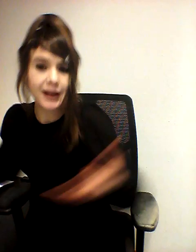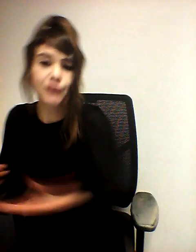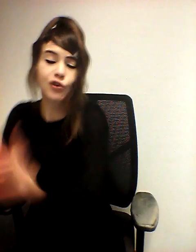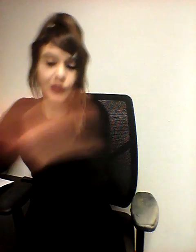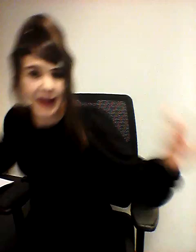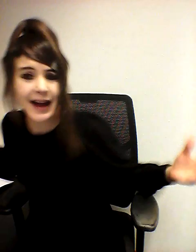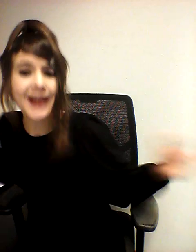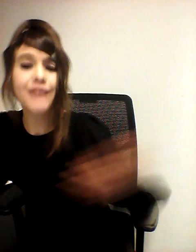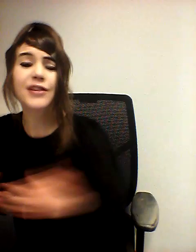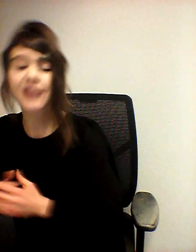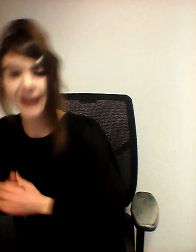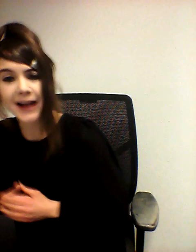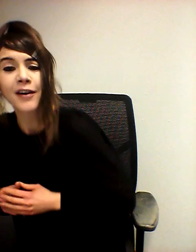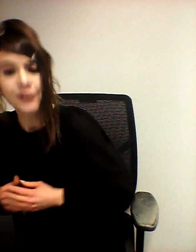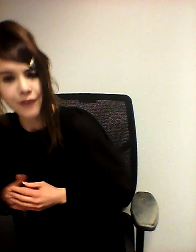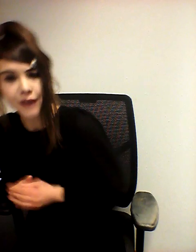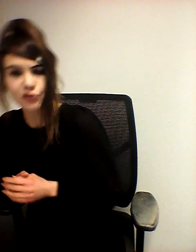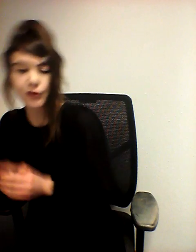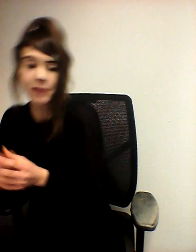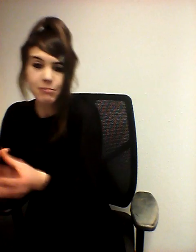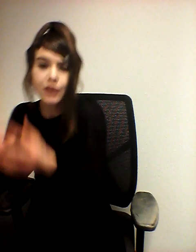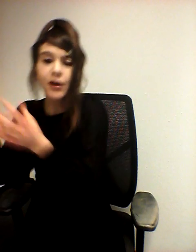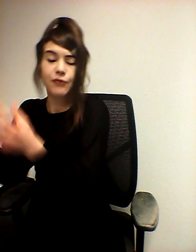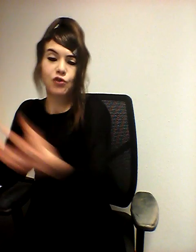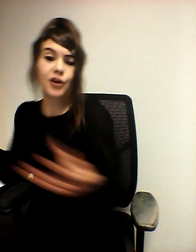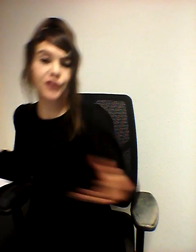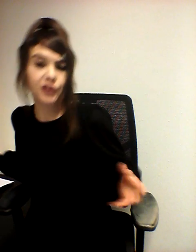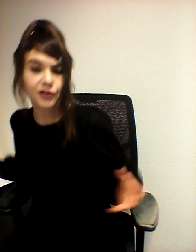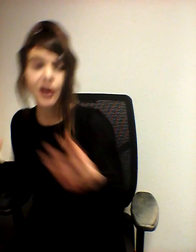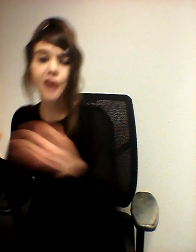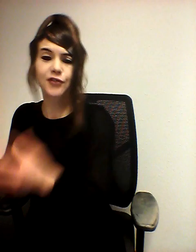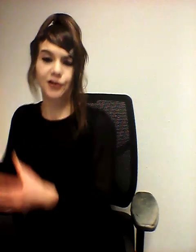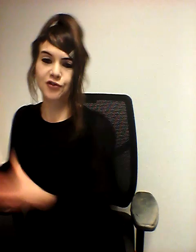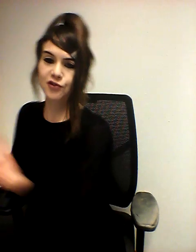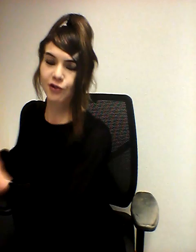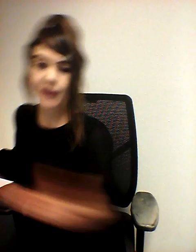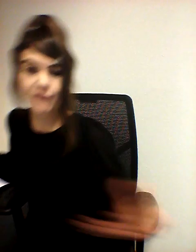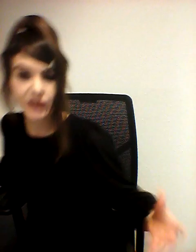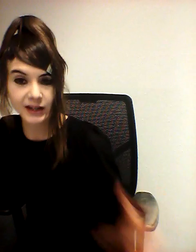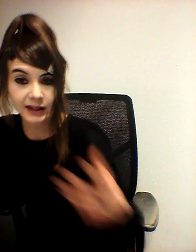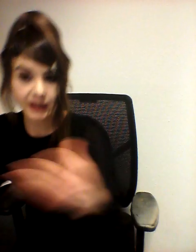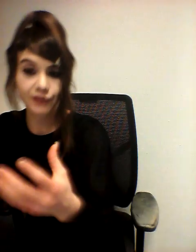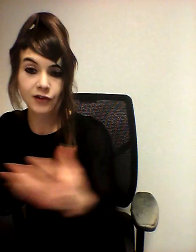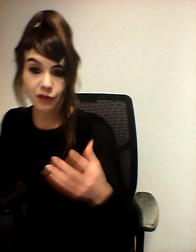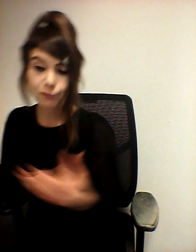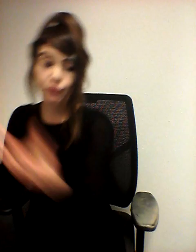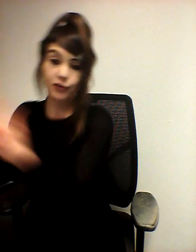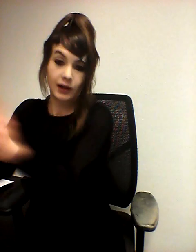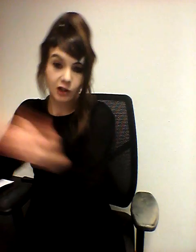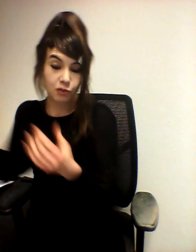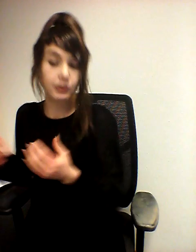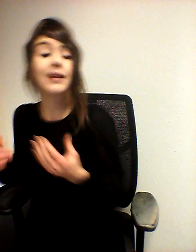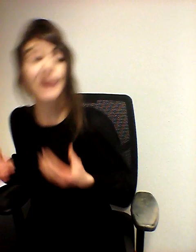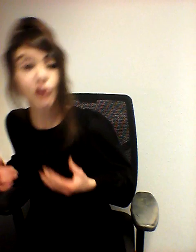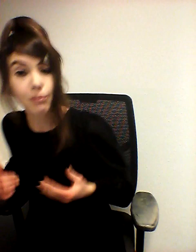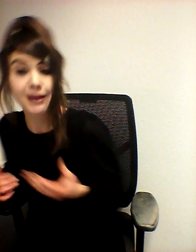spierweefsel is eiwitrijk weefsel. Menno heeft dus altijd gedacht dat zolang en wanneer je intensief sport in je spieren regelmatig